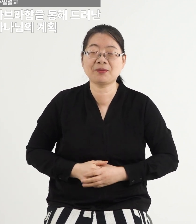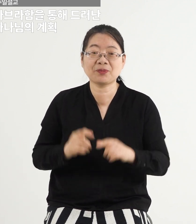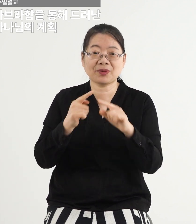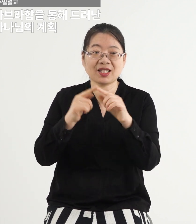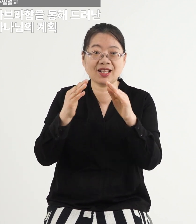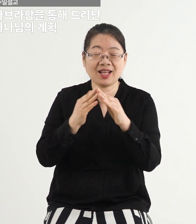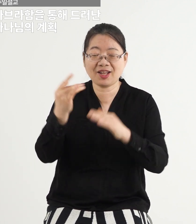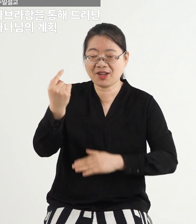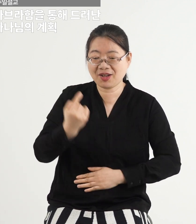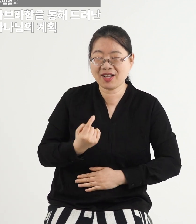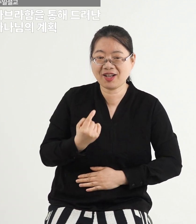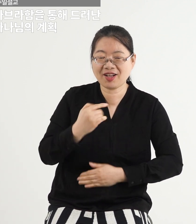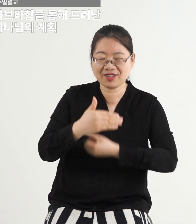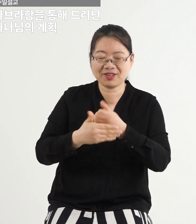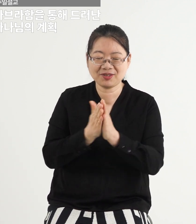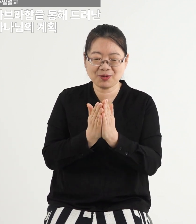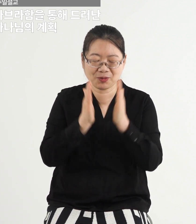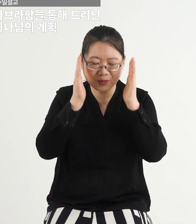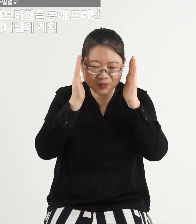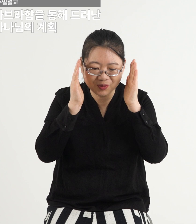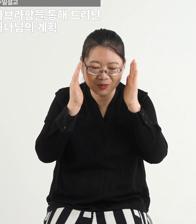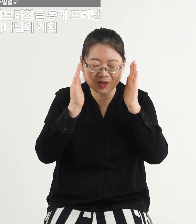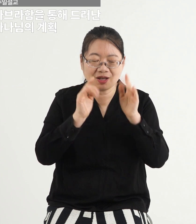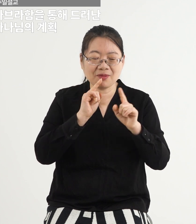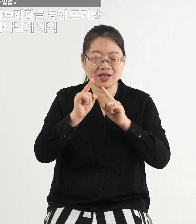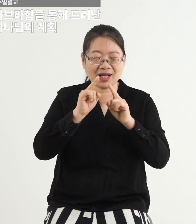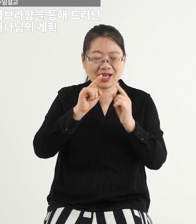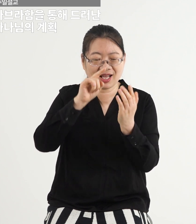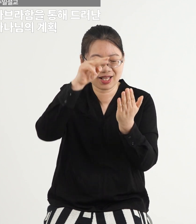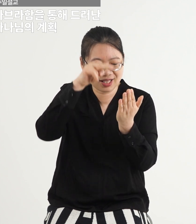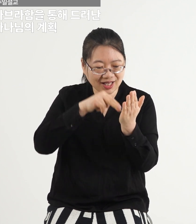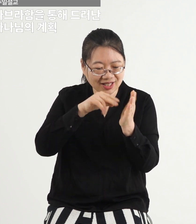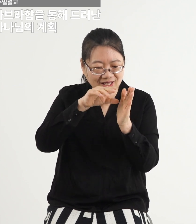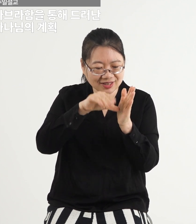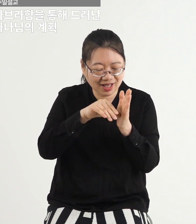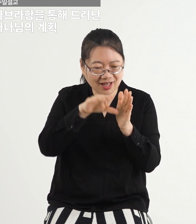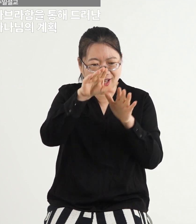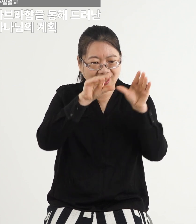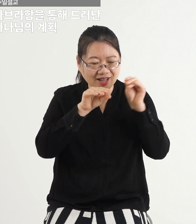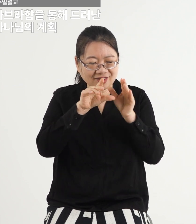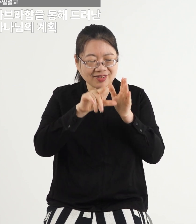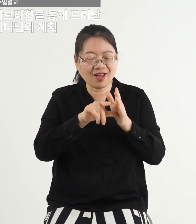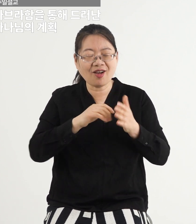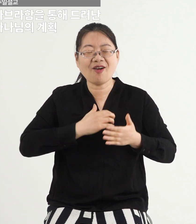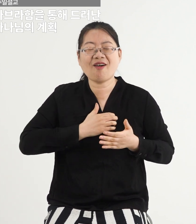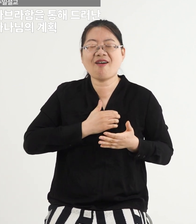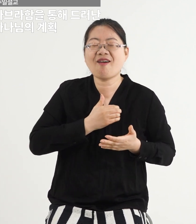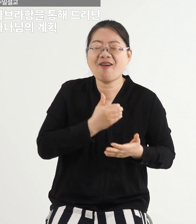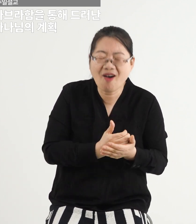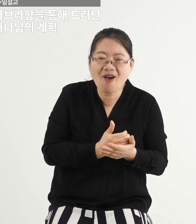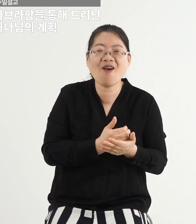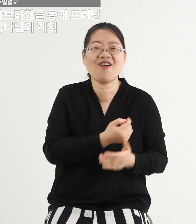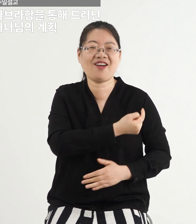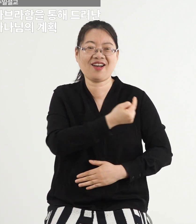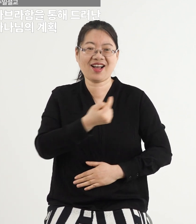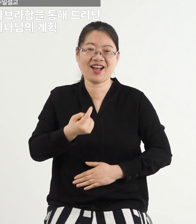가서 성경 공부하고 말씀을 들을 때면 붕 떠갖고 와요. 그래서 가스라이팅